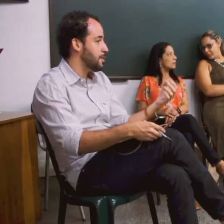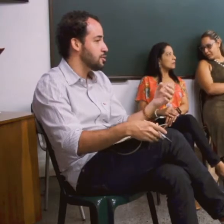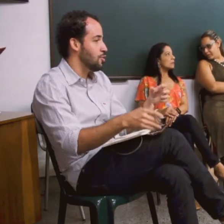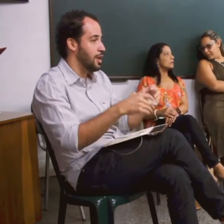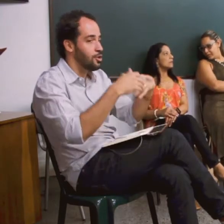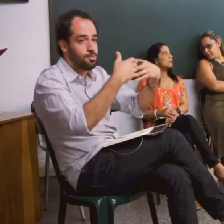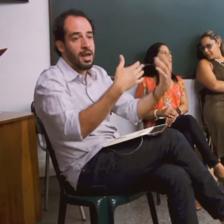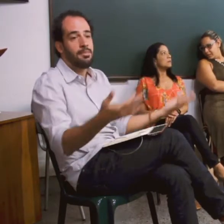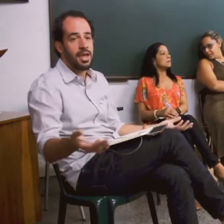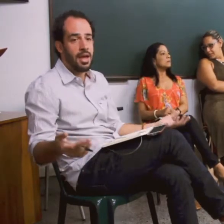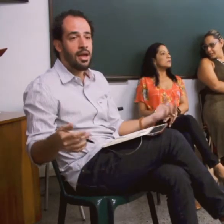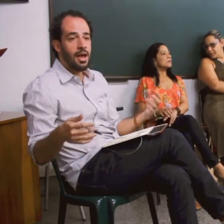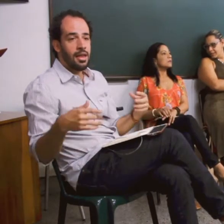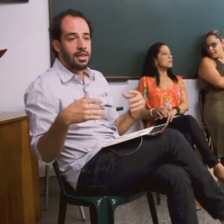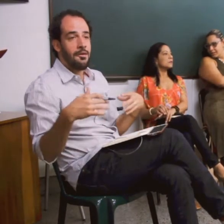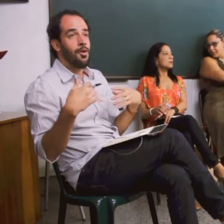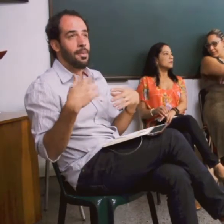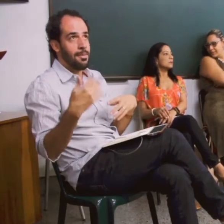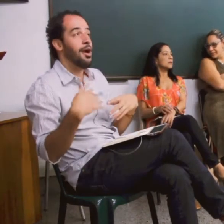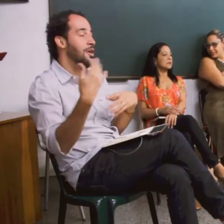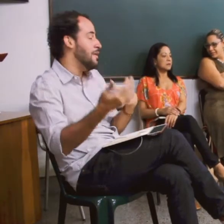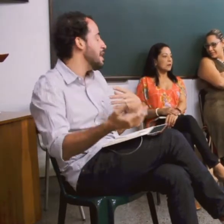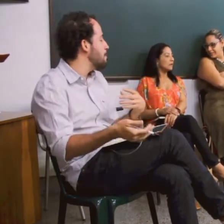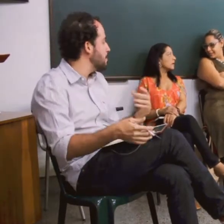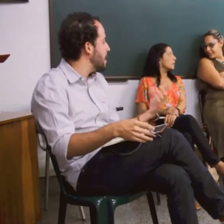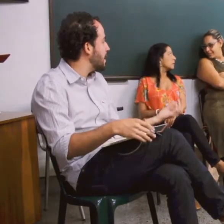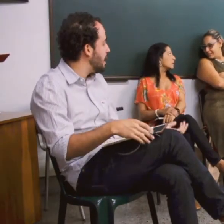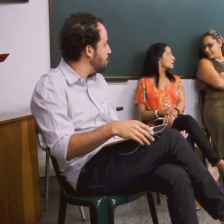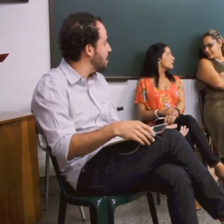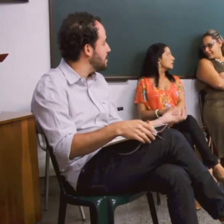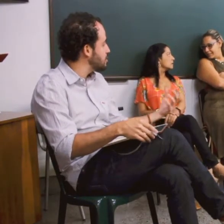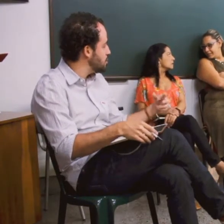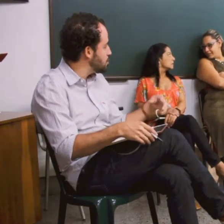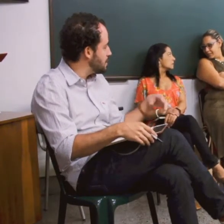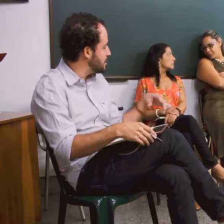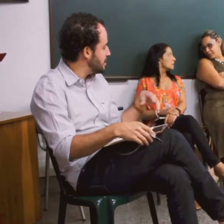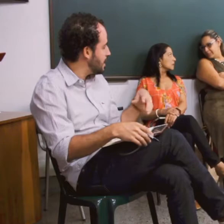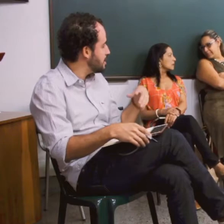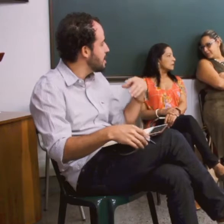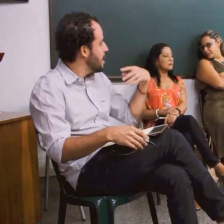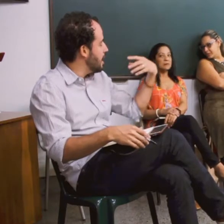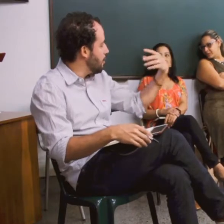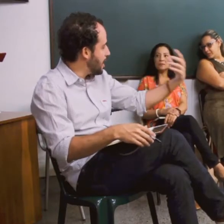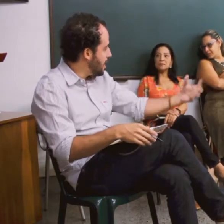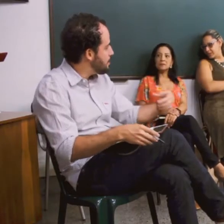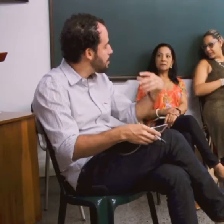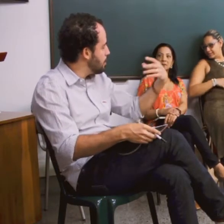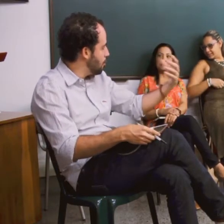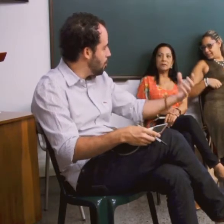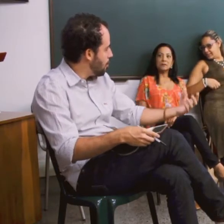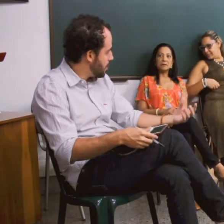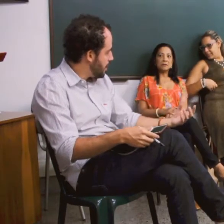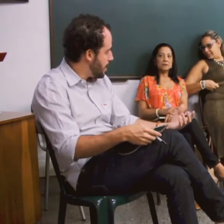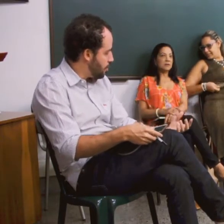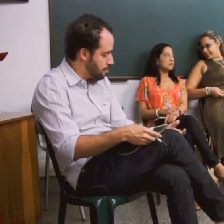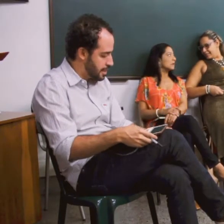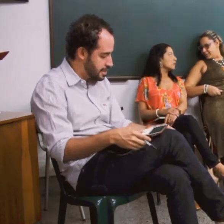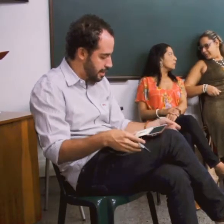esos 3 espacios concretos permea o debería permear cada una de las acciones universitarias, en lo académico, en